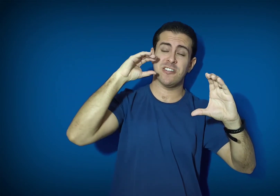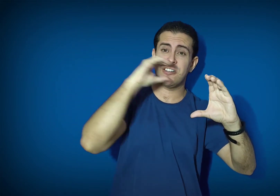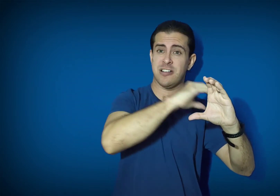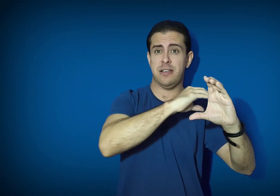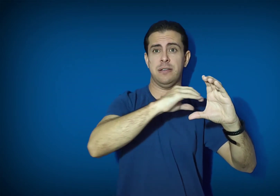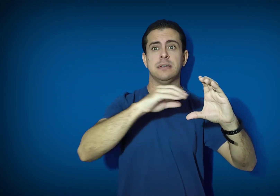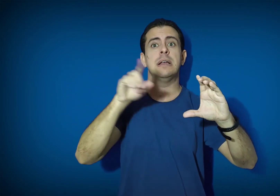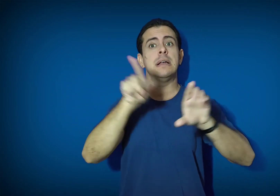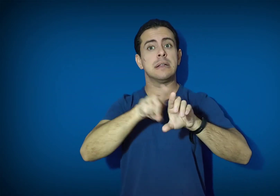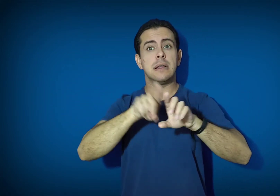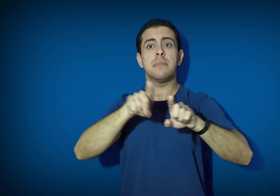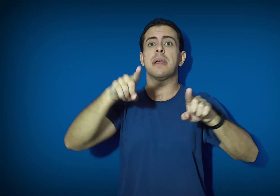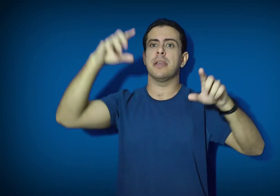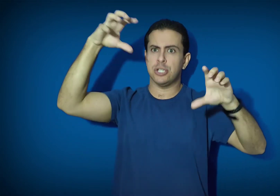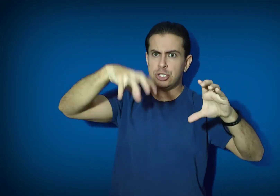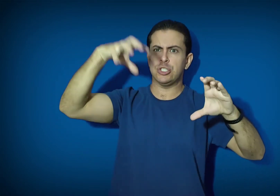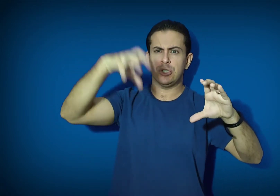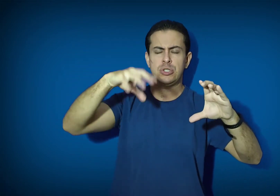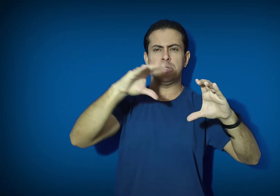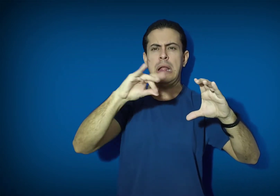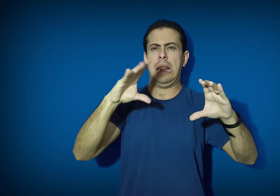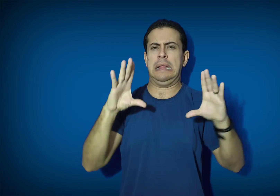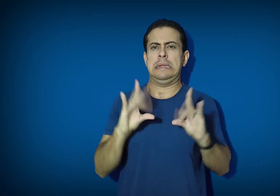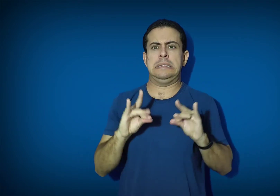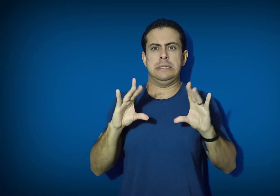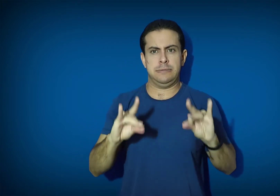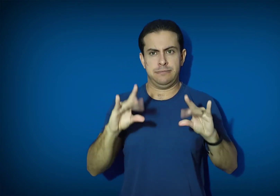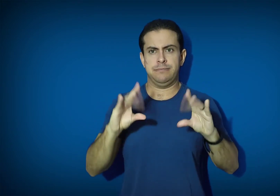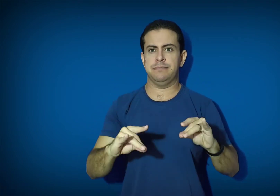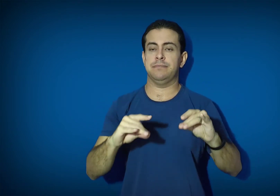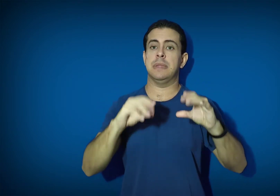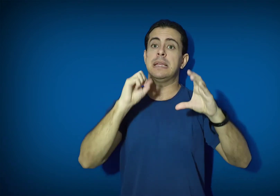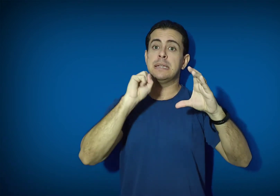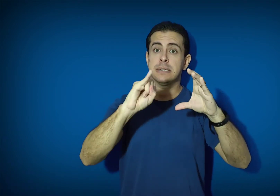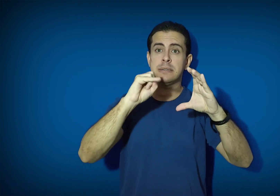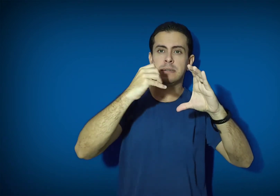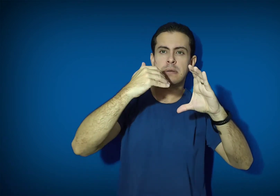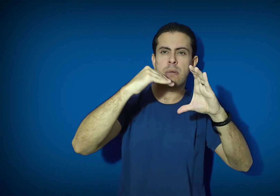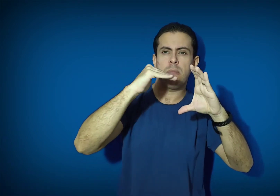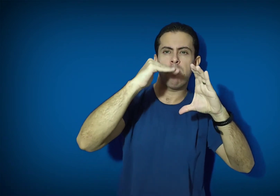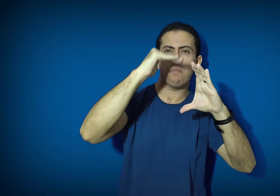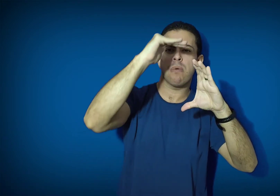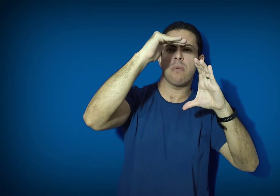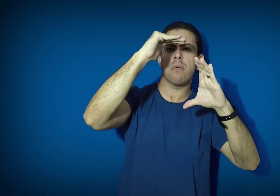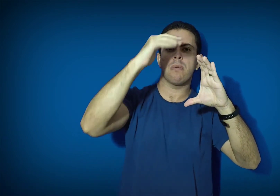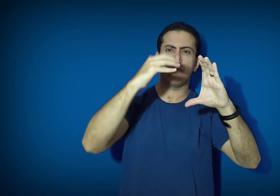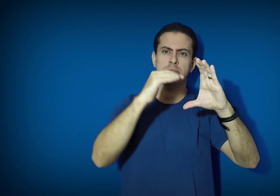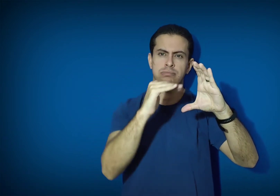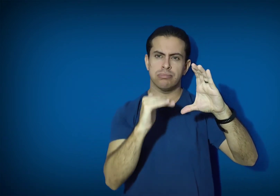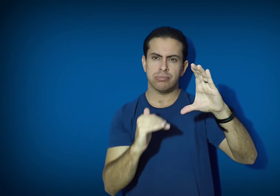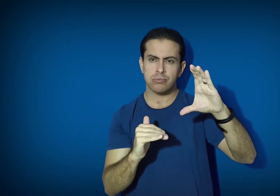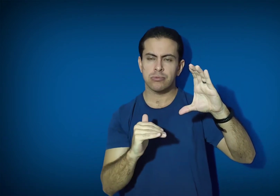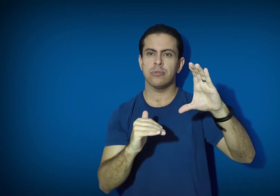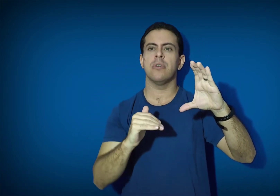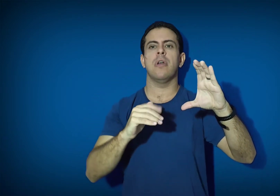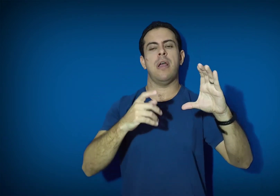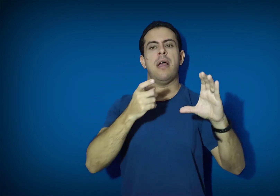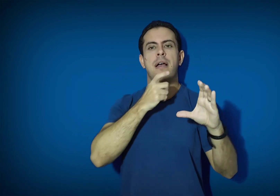chegam ali direto. Por isso que ele é mais quente. Também ali tem predominância de chuvas, deixando o clima mais úmido.